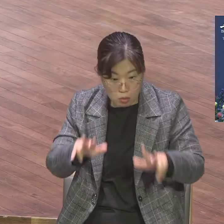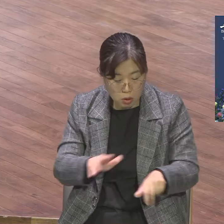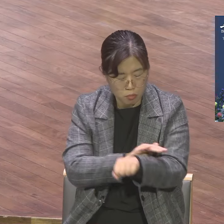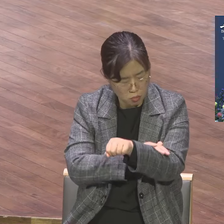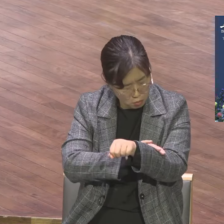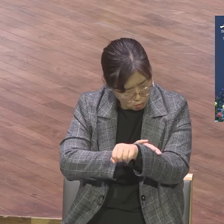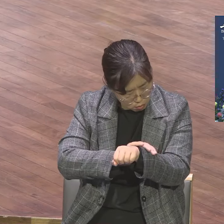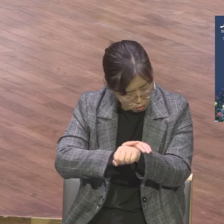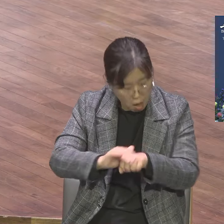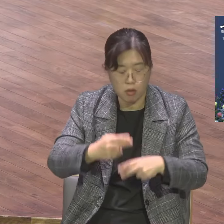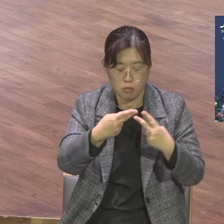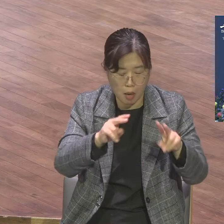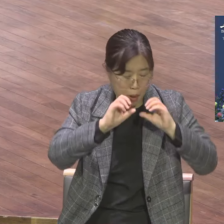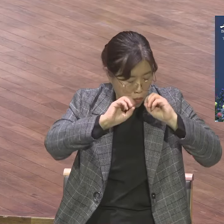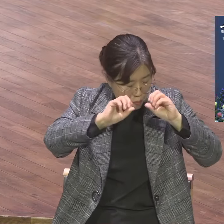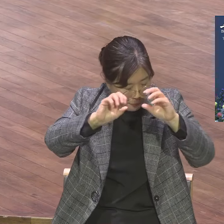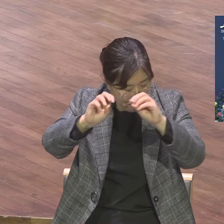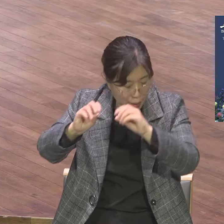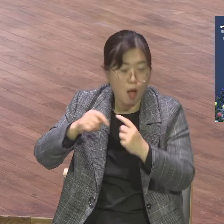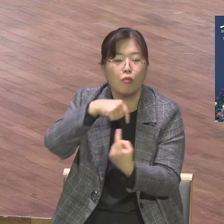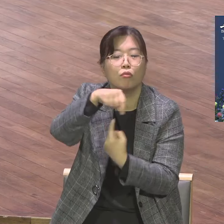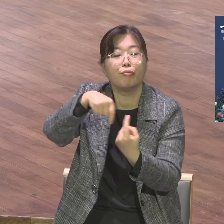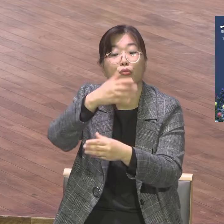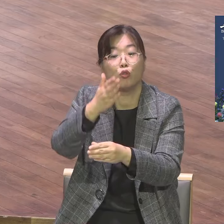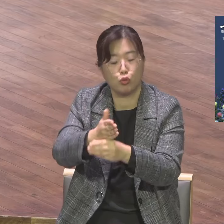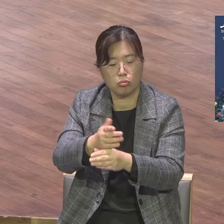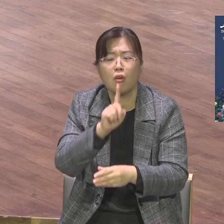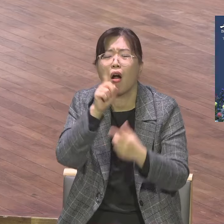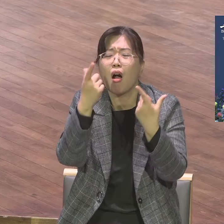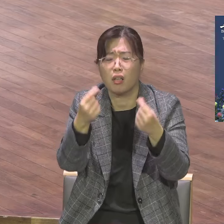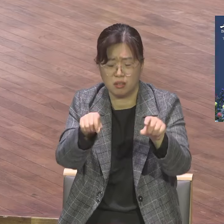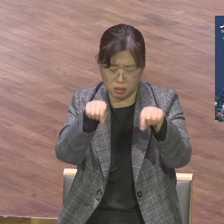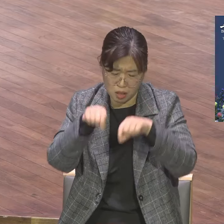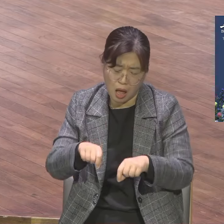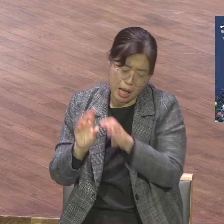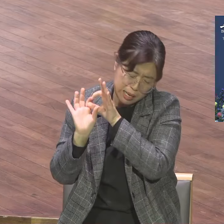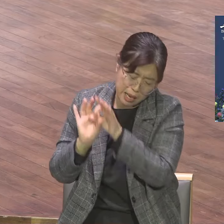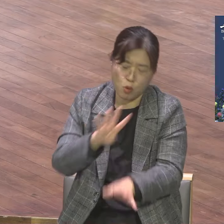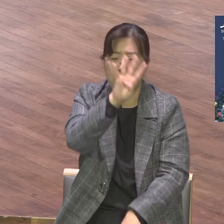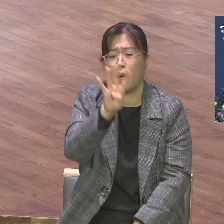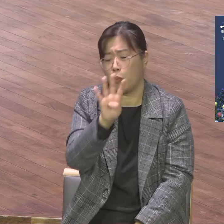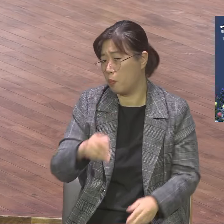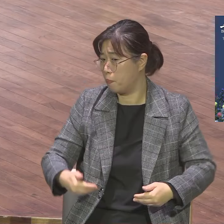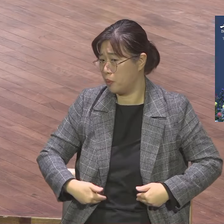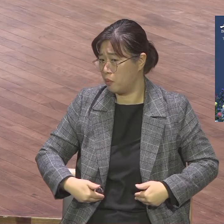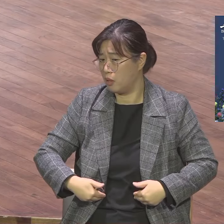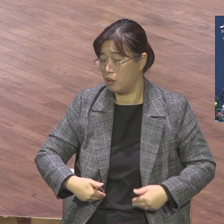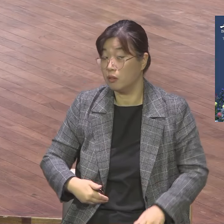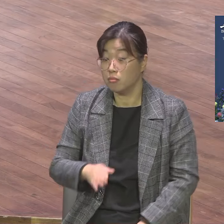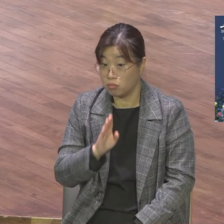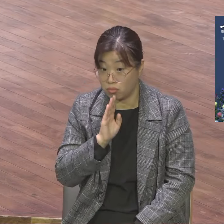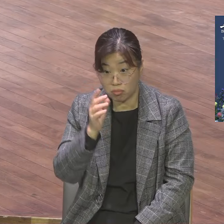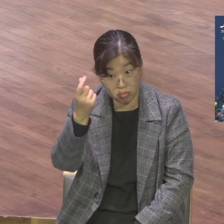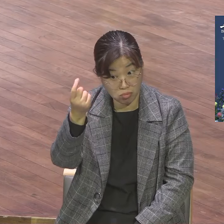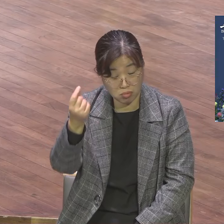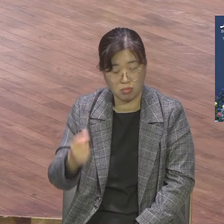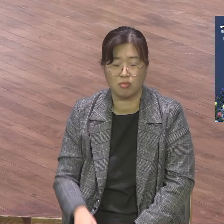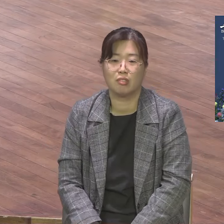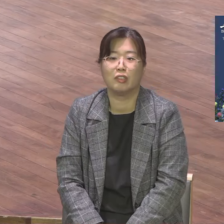앞으로 계속해서 이렇게 지금 불러가지고 훈련시키고 보내야 돼. 그럼 그 나라 살리는 겁니다 지금.